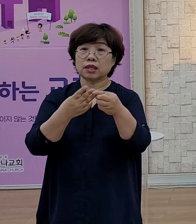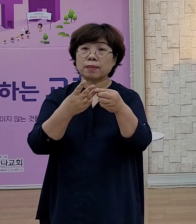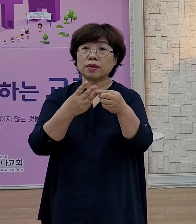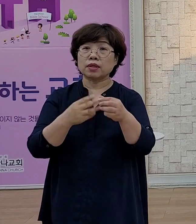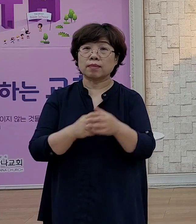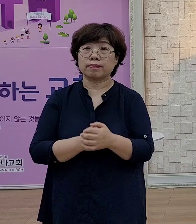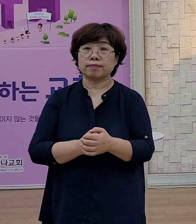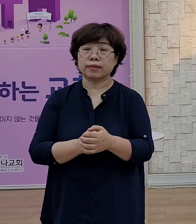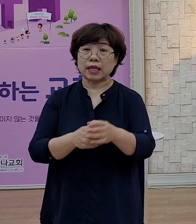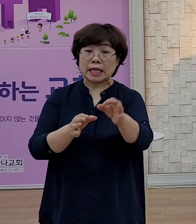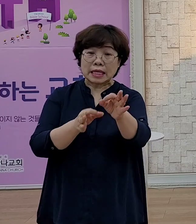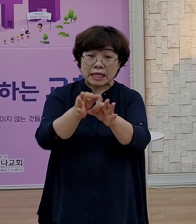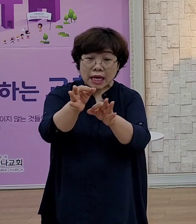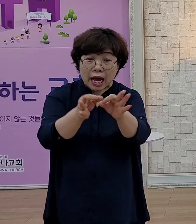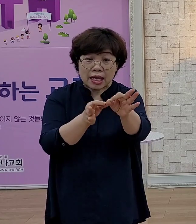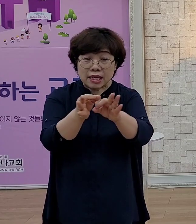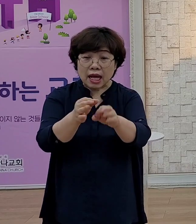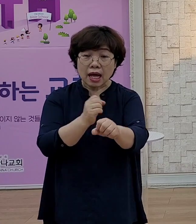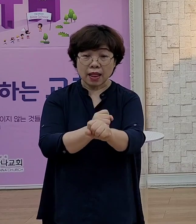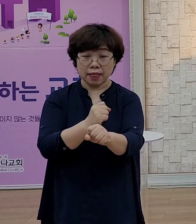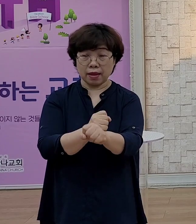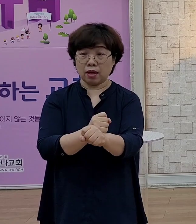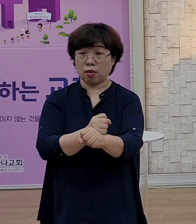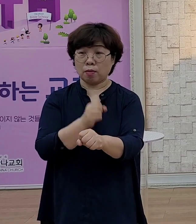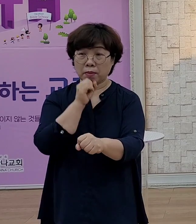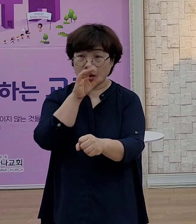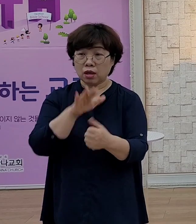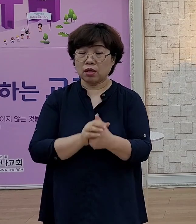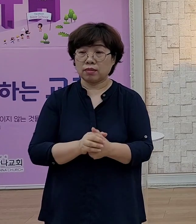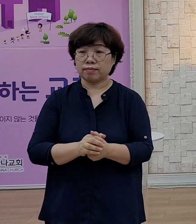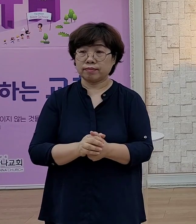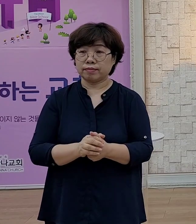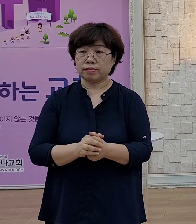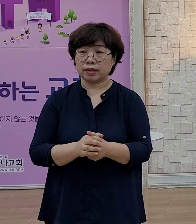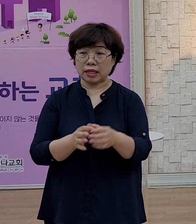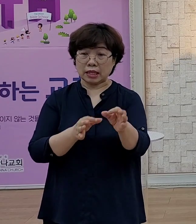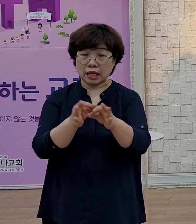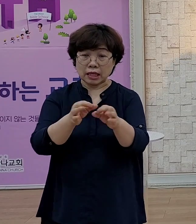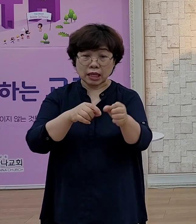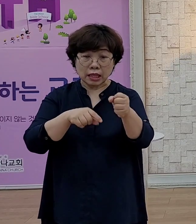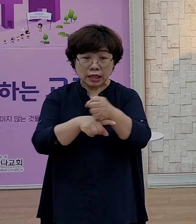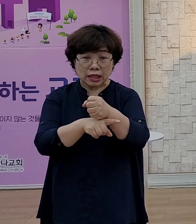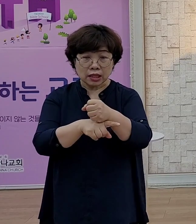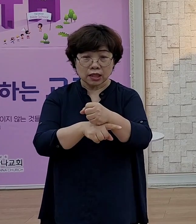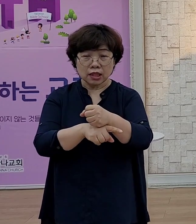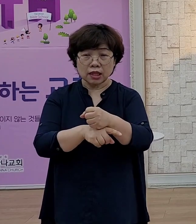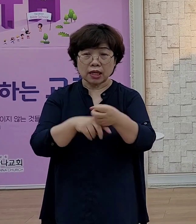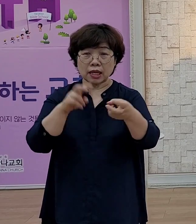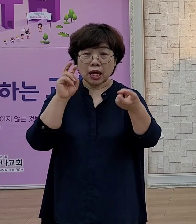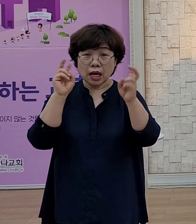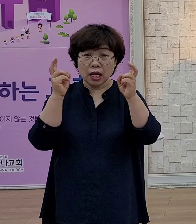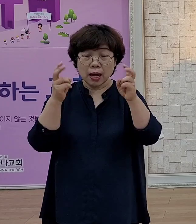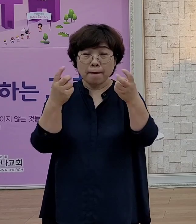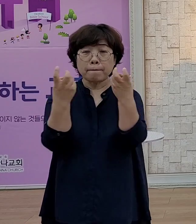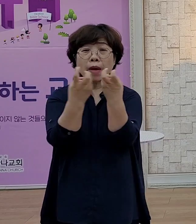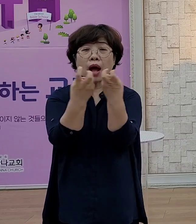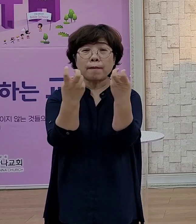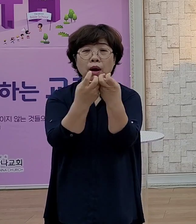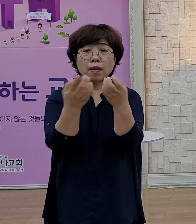번째는 장사하여 그랬습니다. 이 말은 그의 사업의